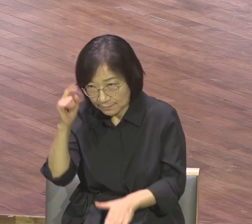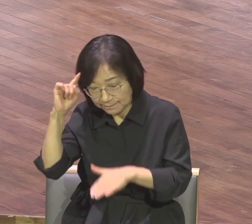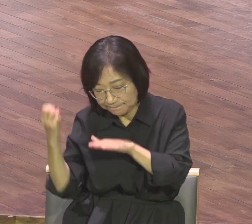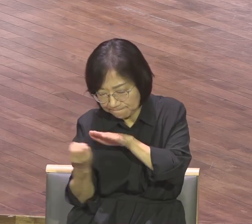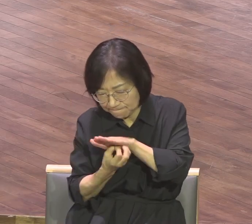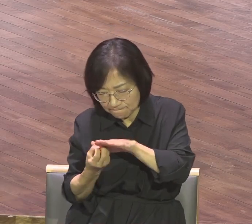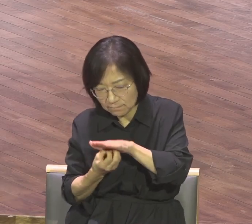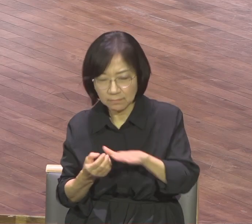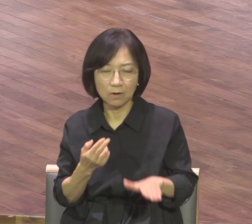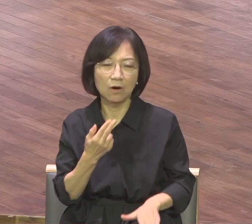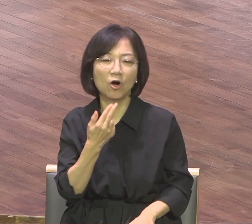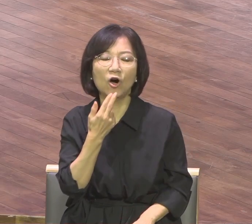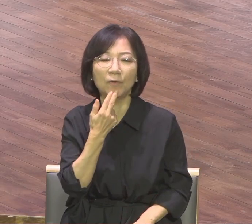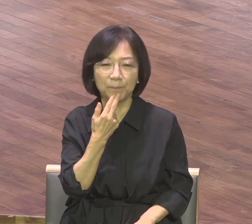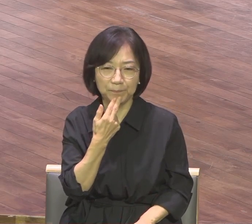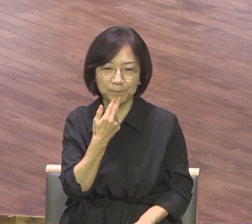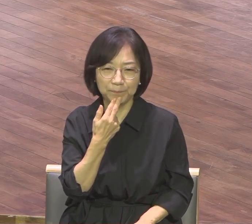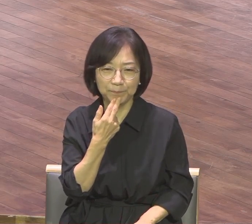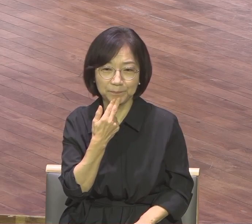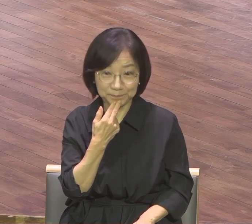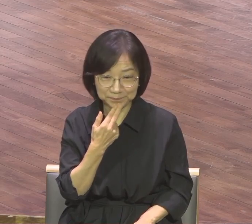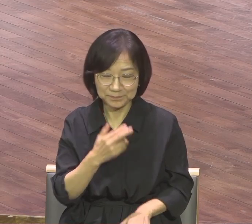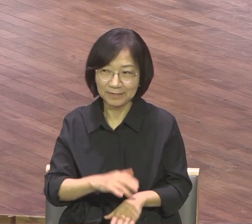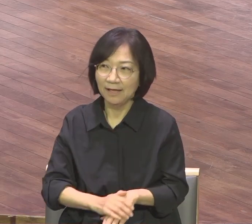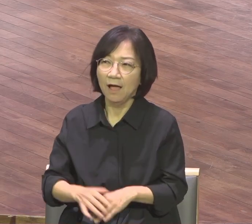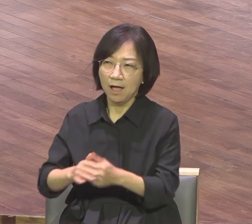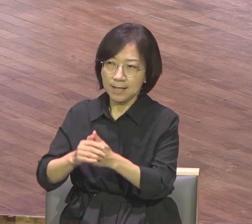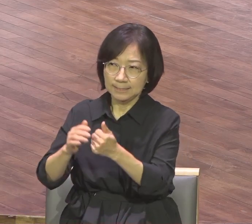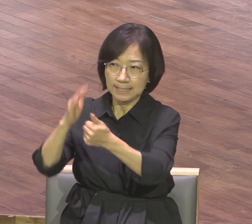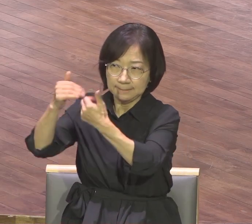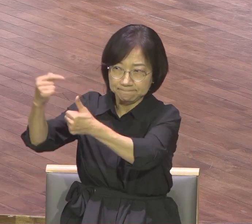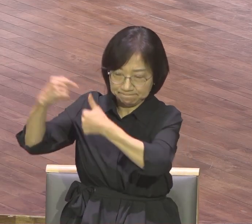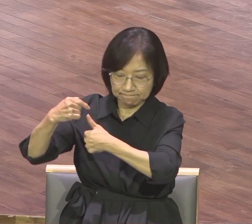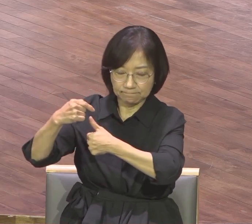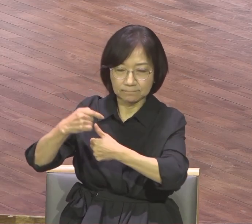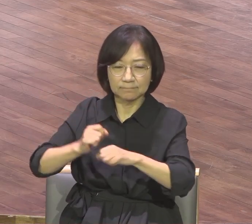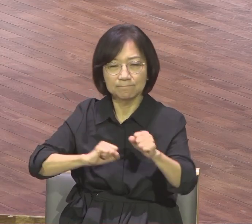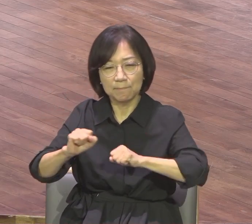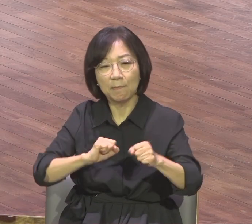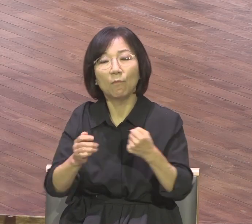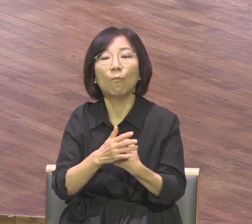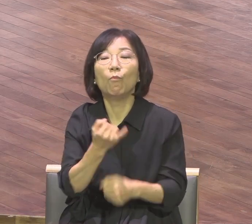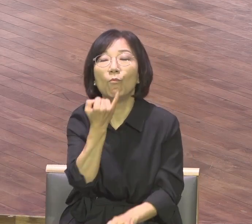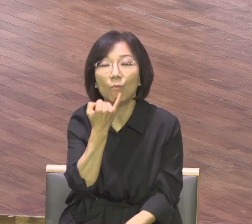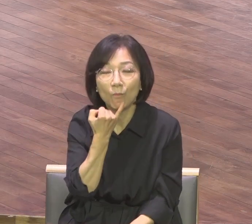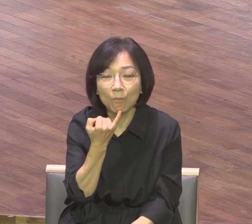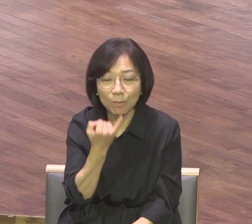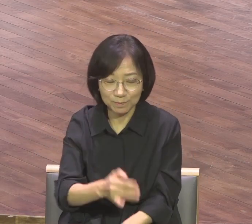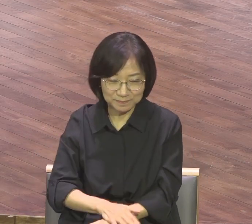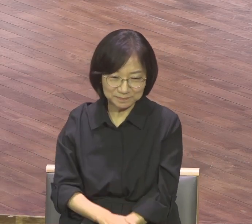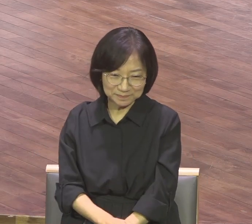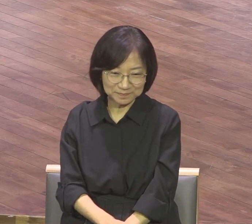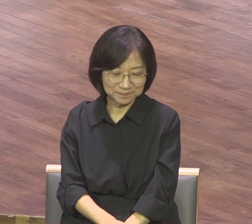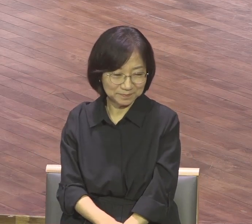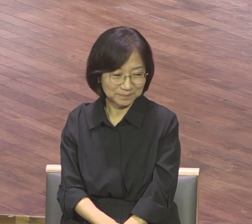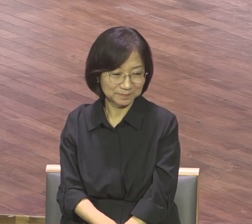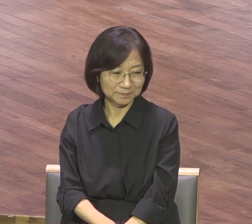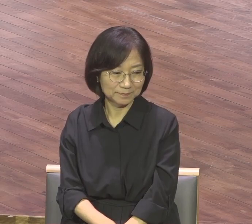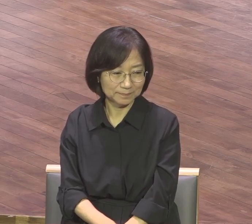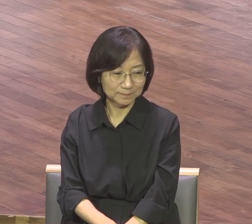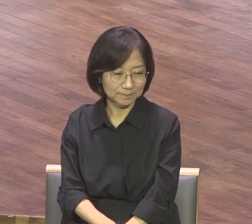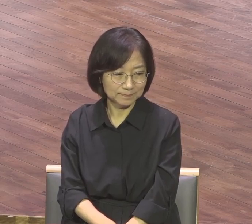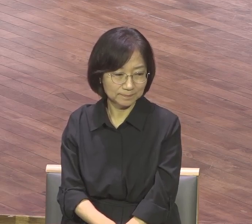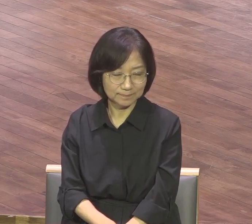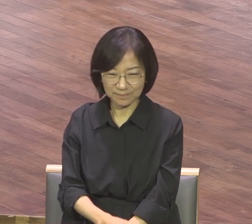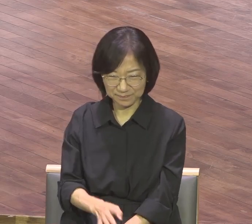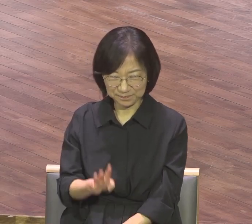내 주장을 했으면 누가 말하면 들키잖아. 들키면 기분 나쁘지. 아 이거 들키었구나, 이거 내 동기가 들키었구나. 기분 나쁘지. 아니다 아니다